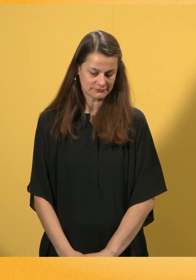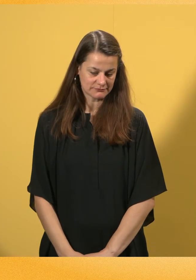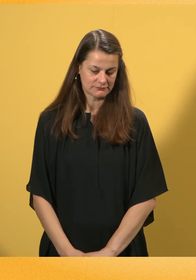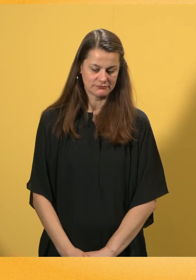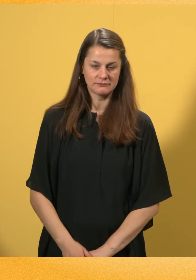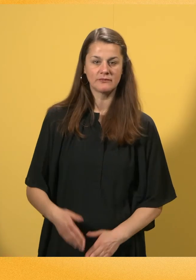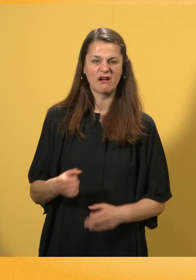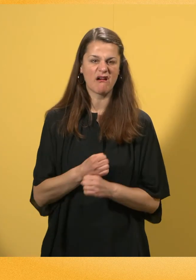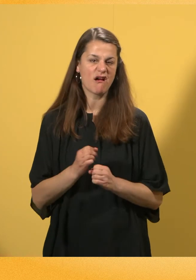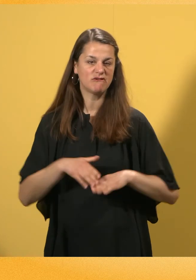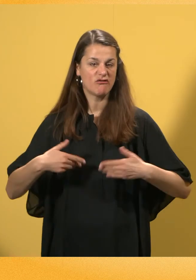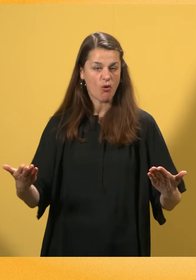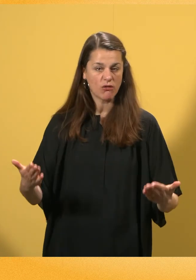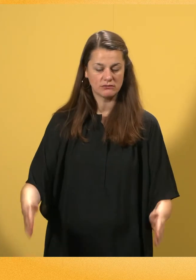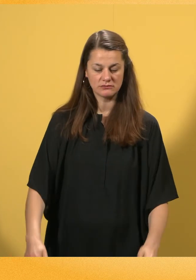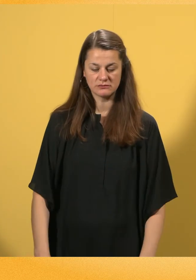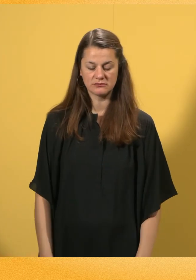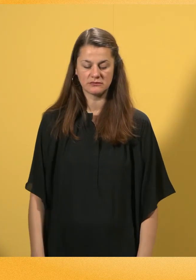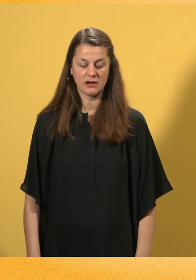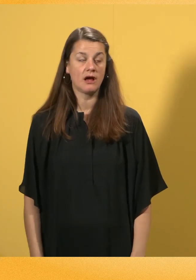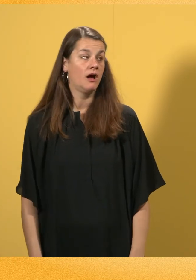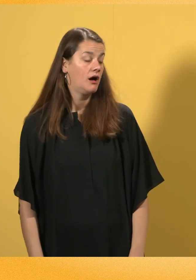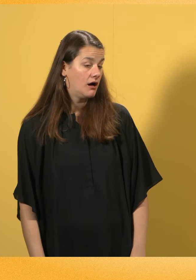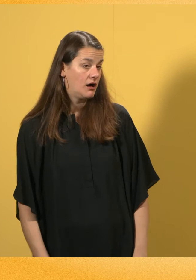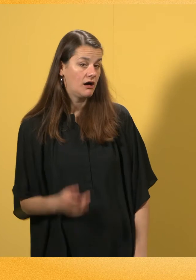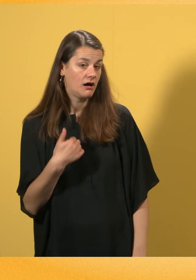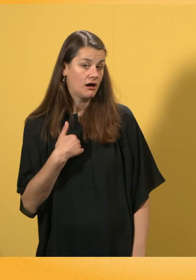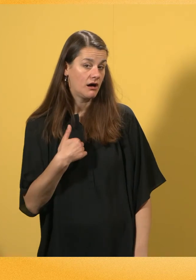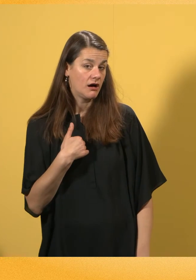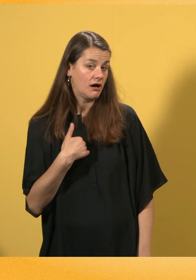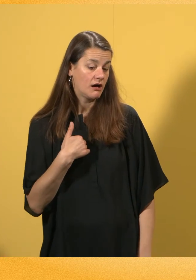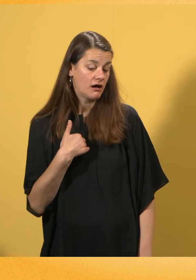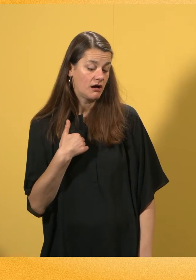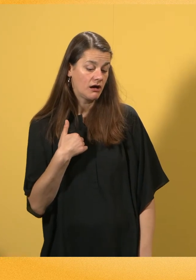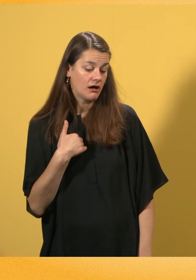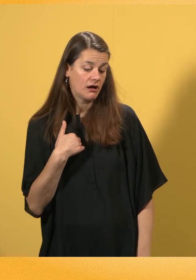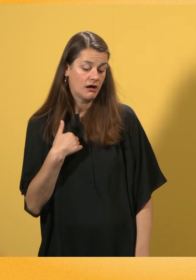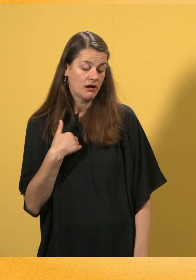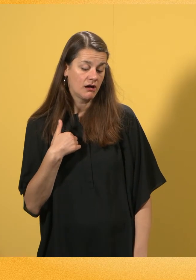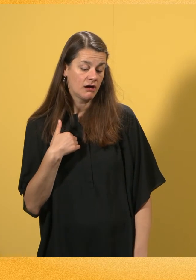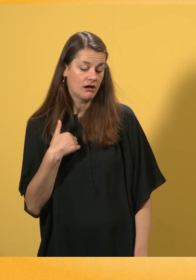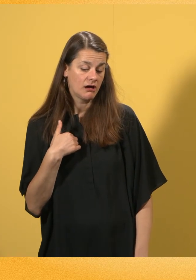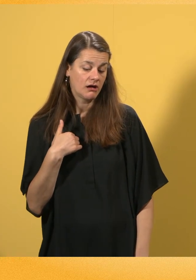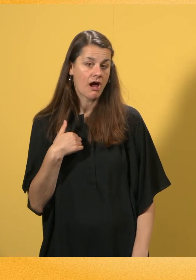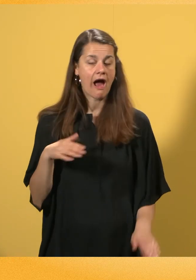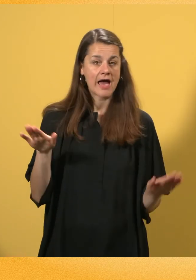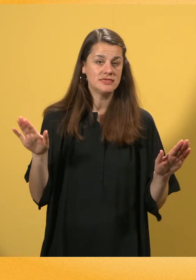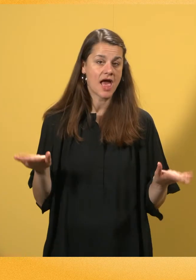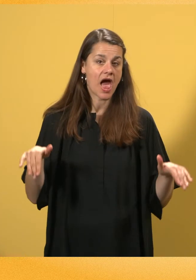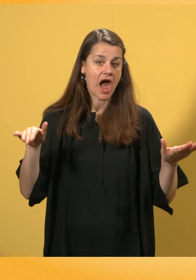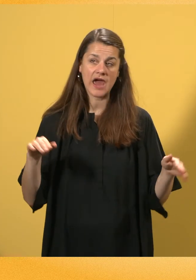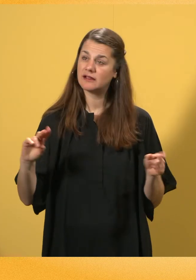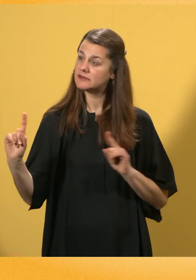Wo gibst du hier den Kaffee? Ach, ich sag nur, ja, ein Arschengel ist mir